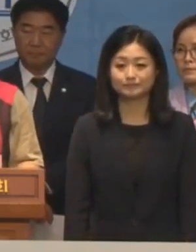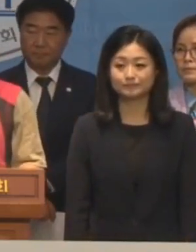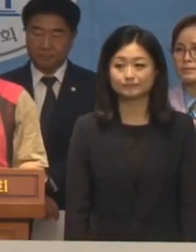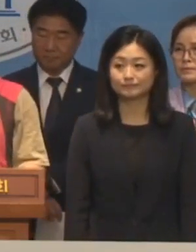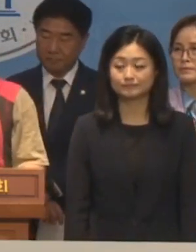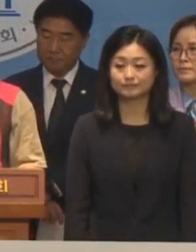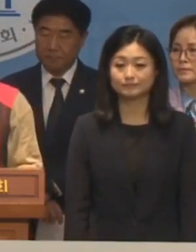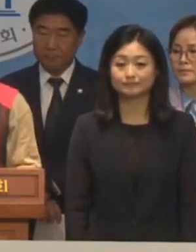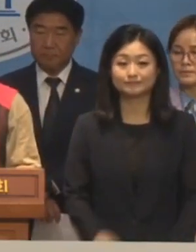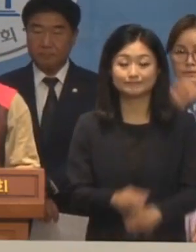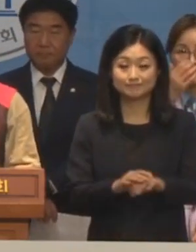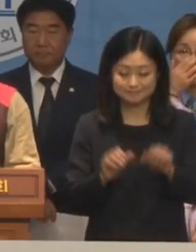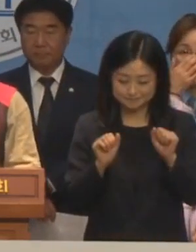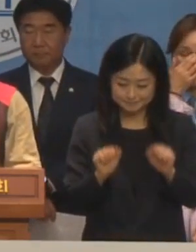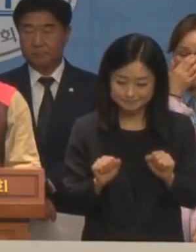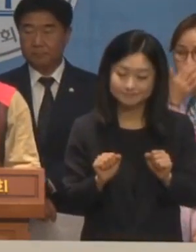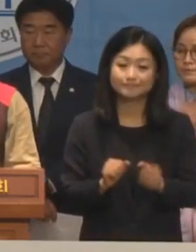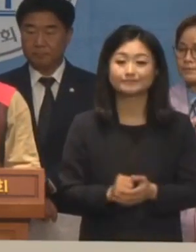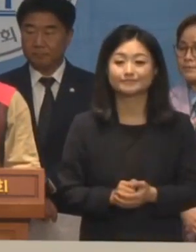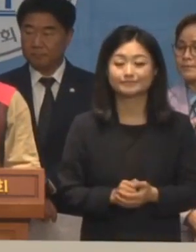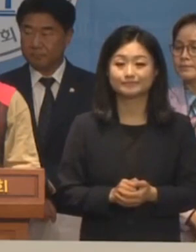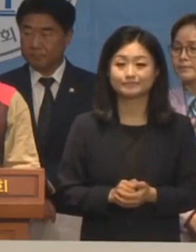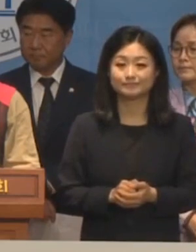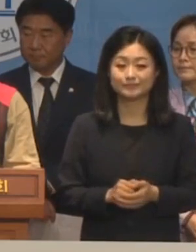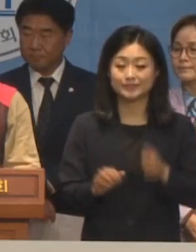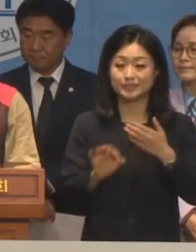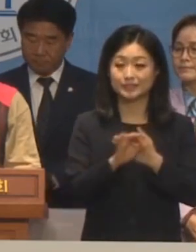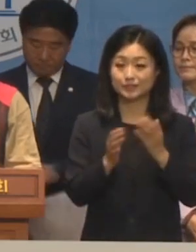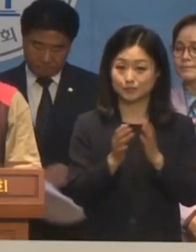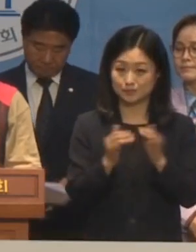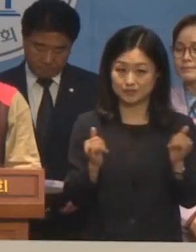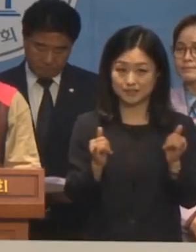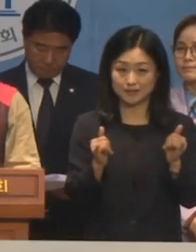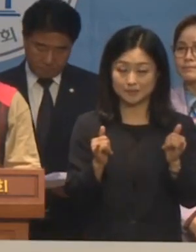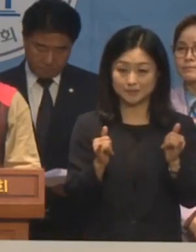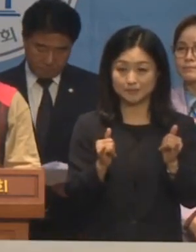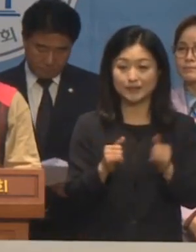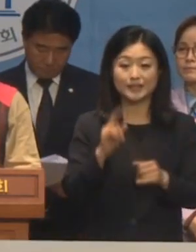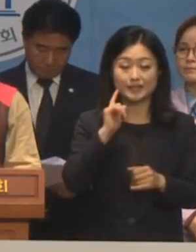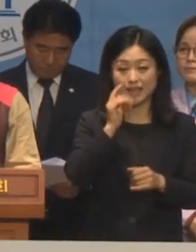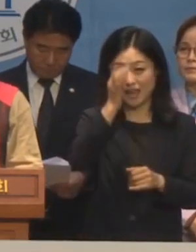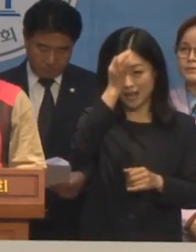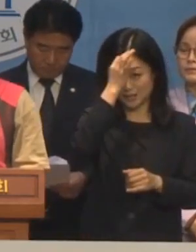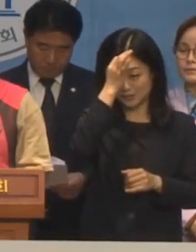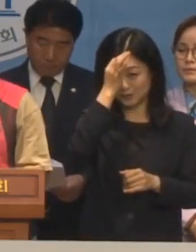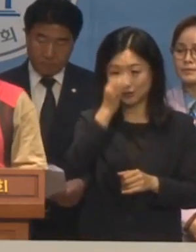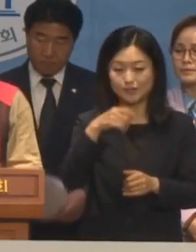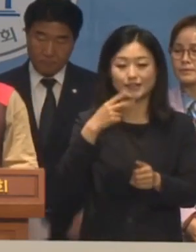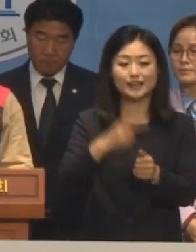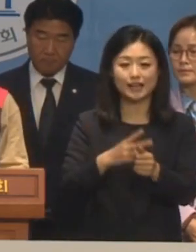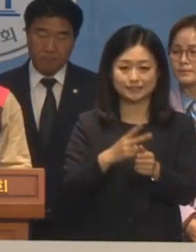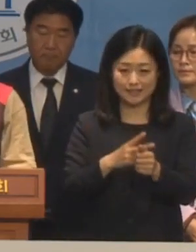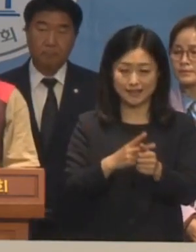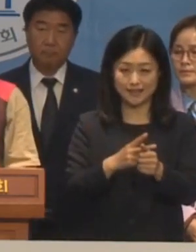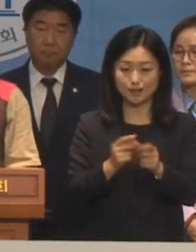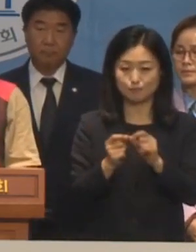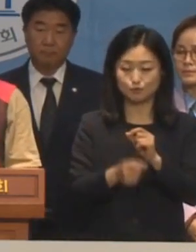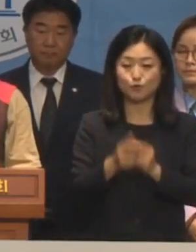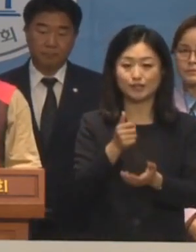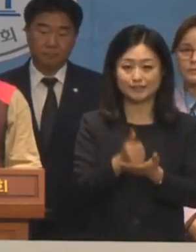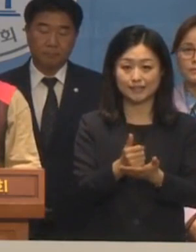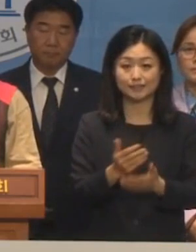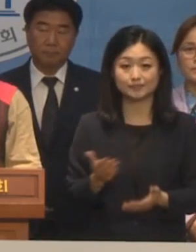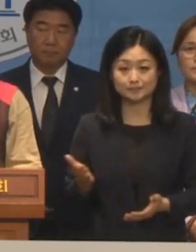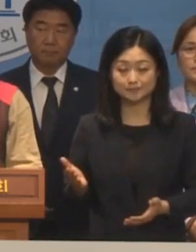네, 안녕하십니까. 전국 학교 비정규직 노동조합 예술강사 분과 전국 분과장 성석주입니다.